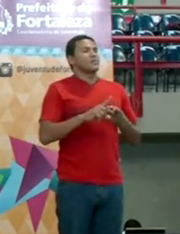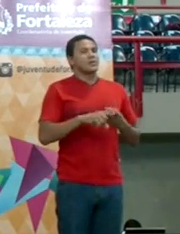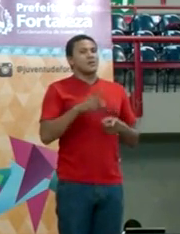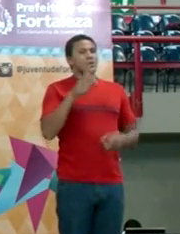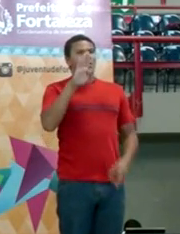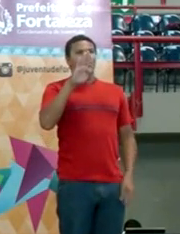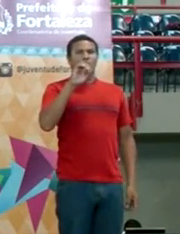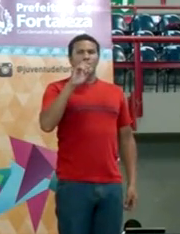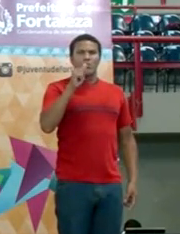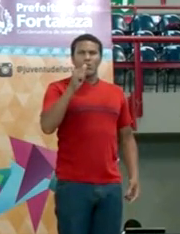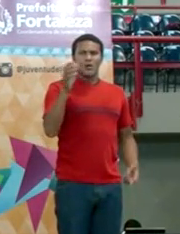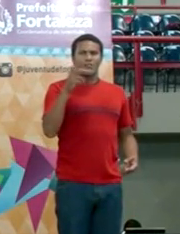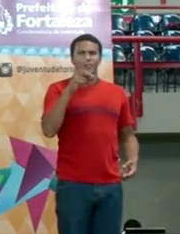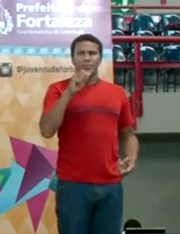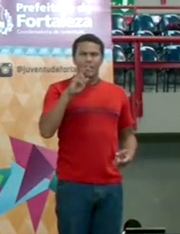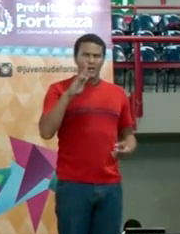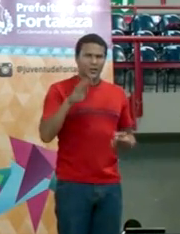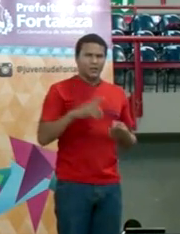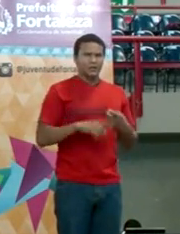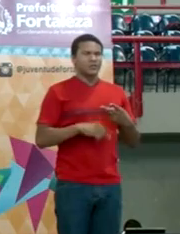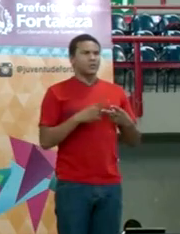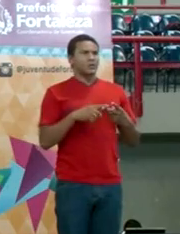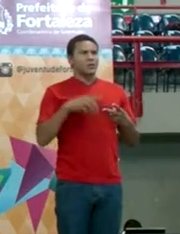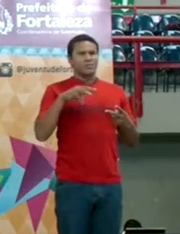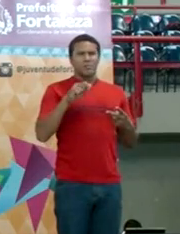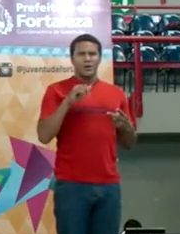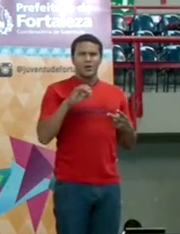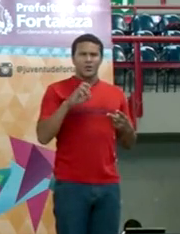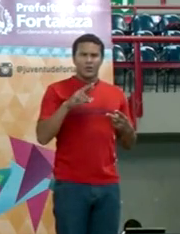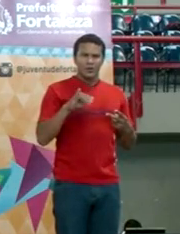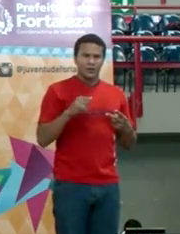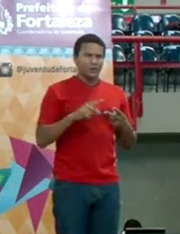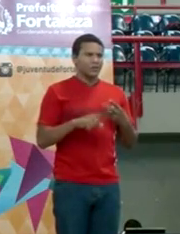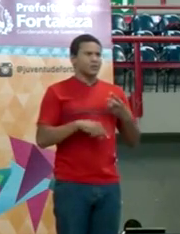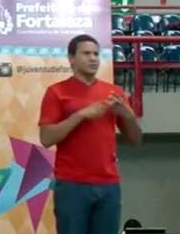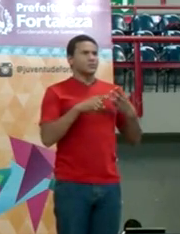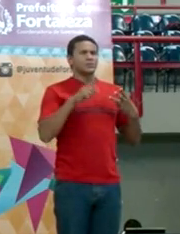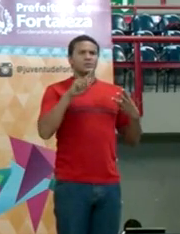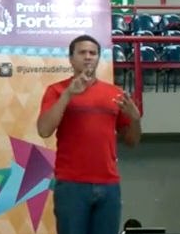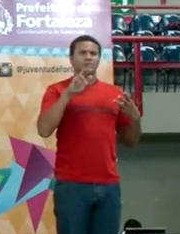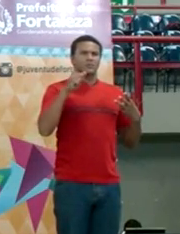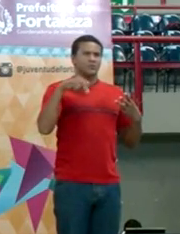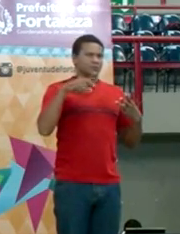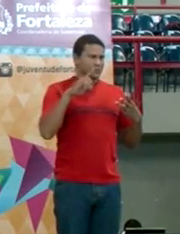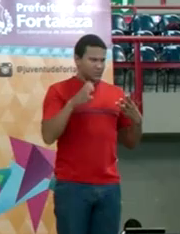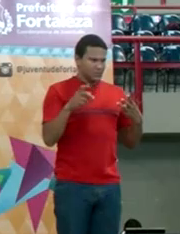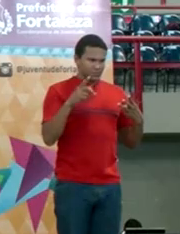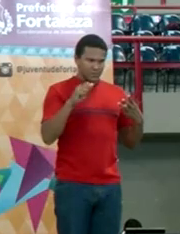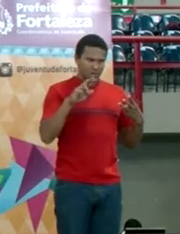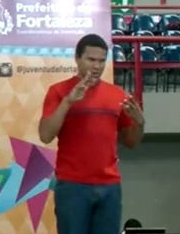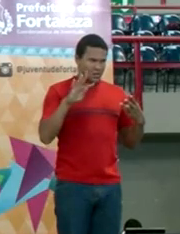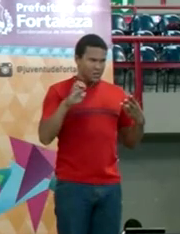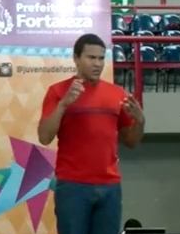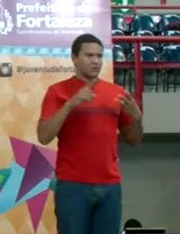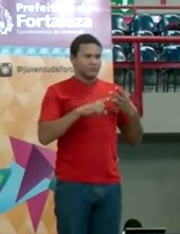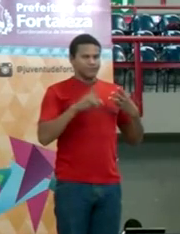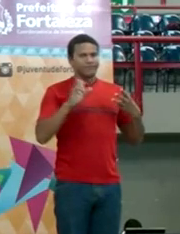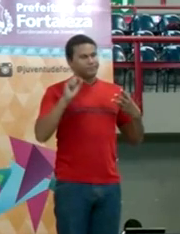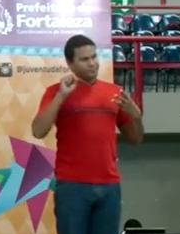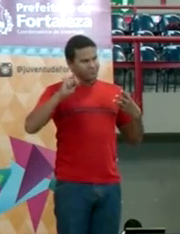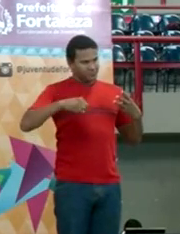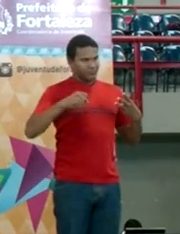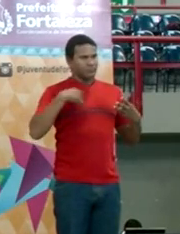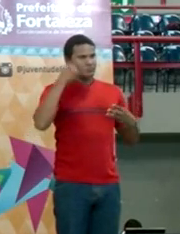parte, grande parte, a maioria evita generalizar. Vocês devem evitar